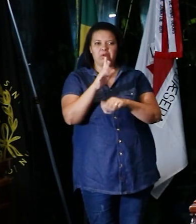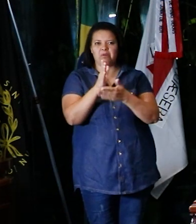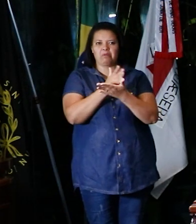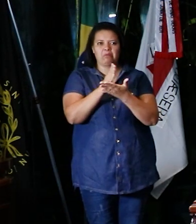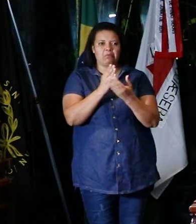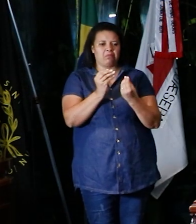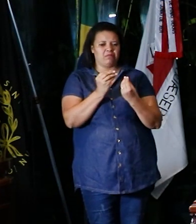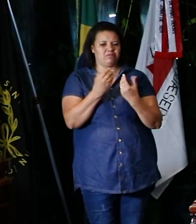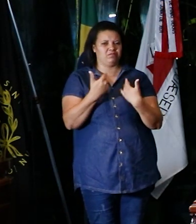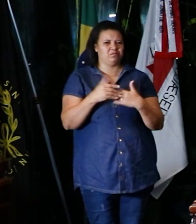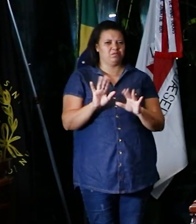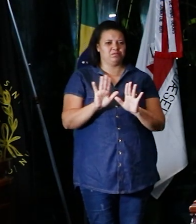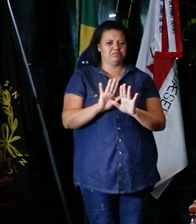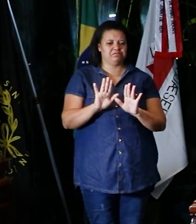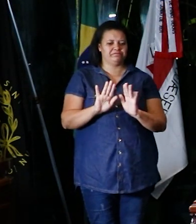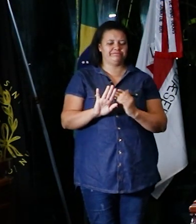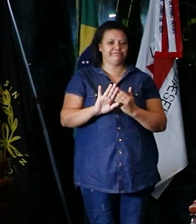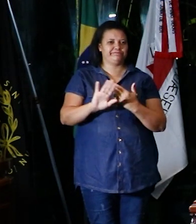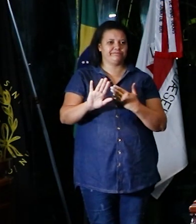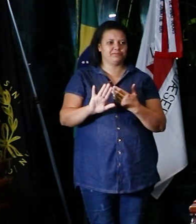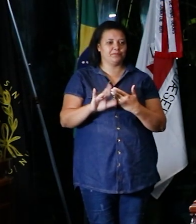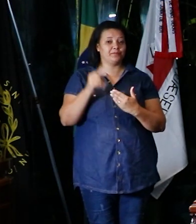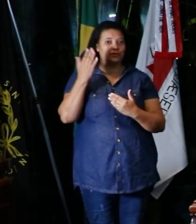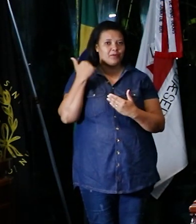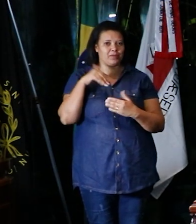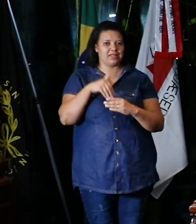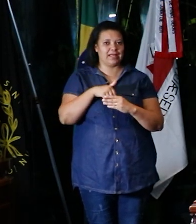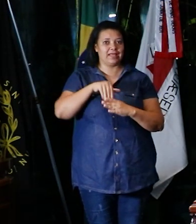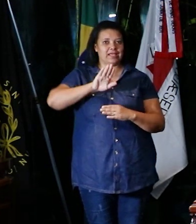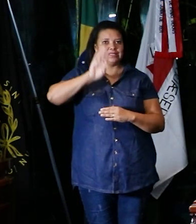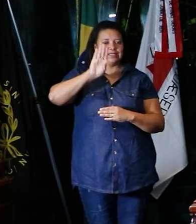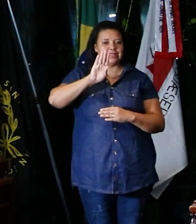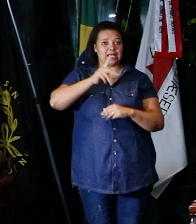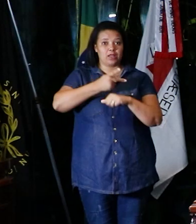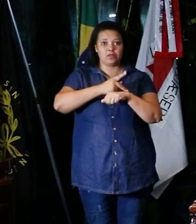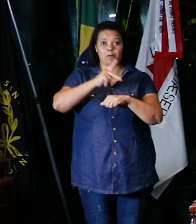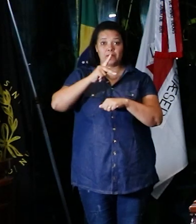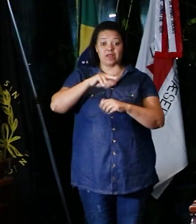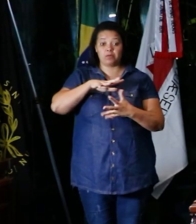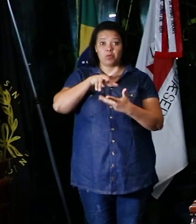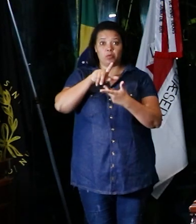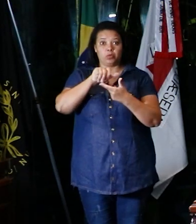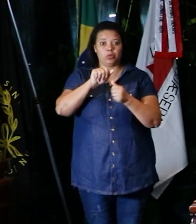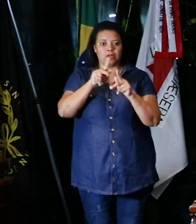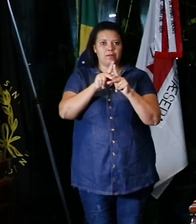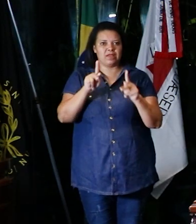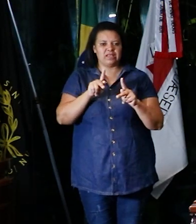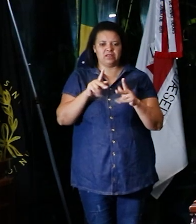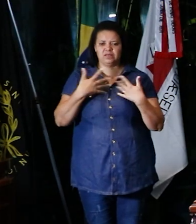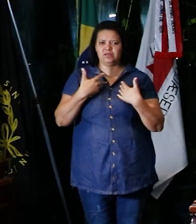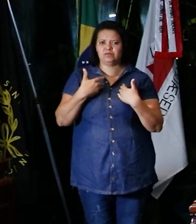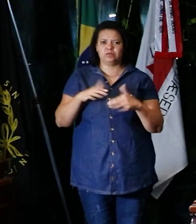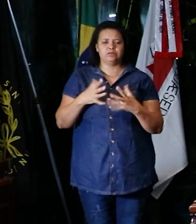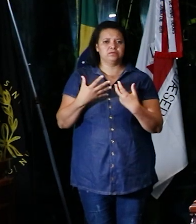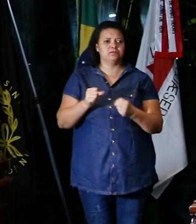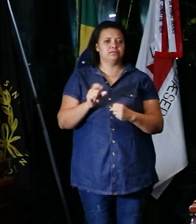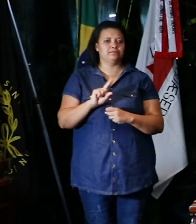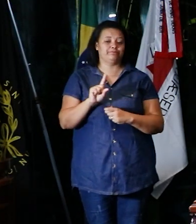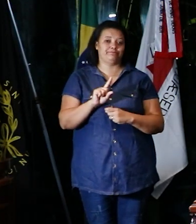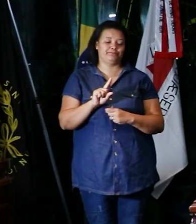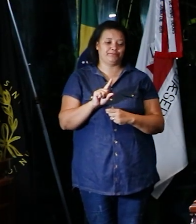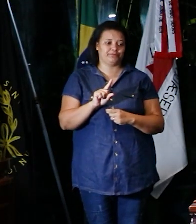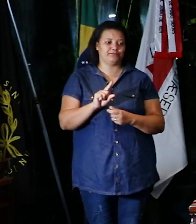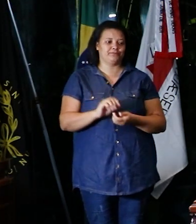recusou, ele foi, ia ser candidato ao prêmio Nobel, não aceitou de jeito nenhum. Quer dizer, era